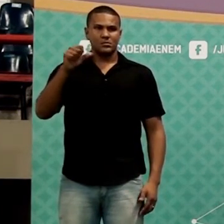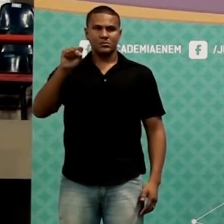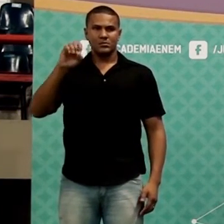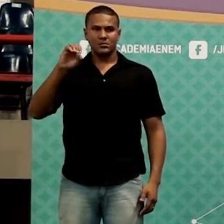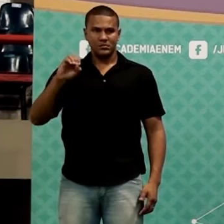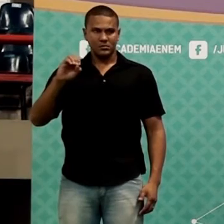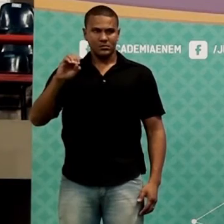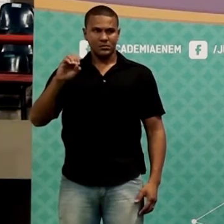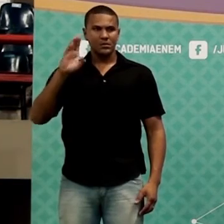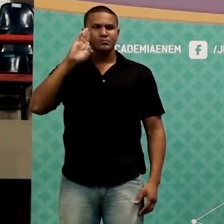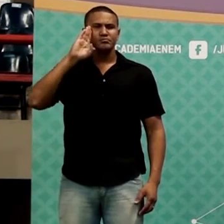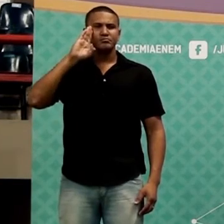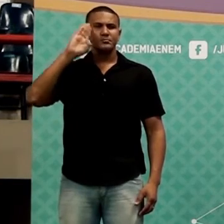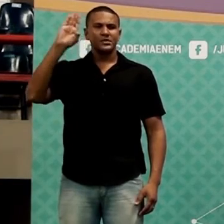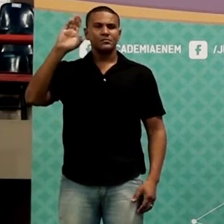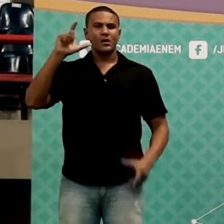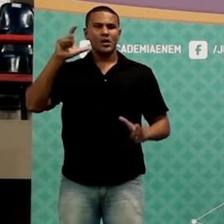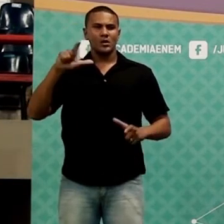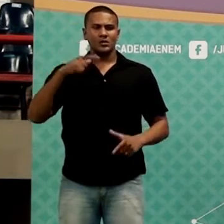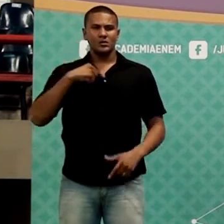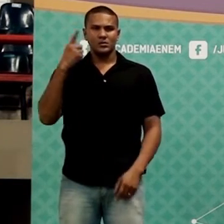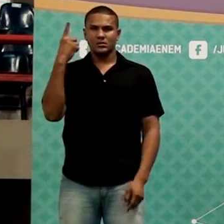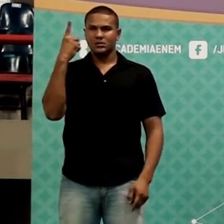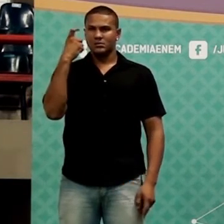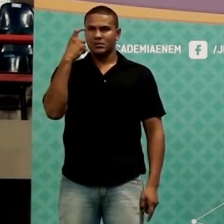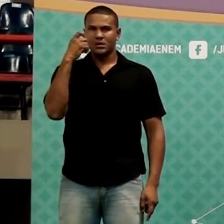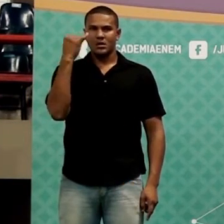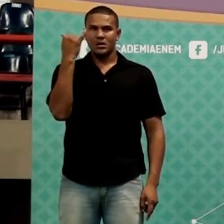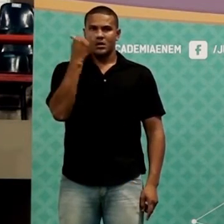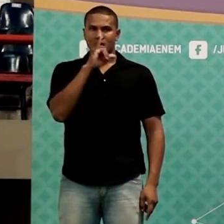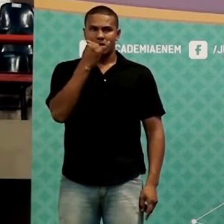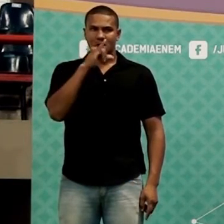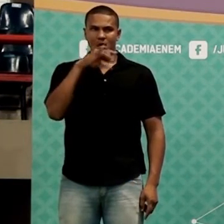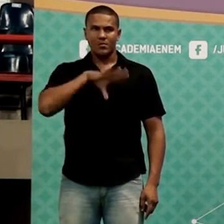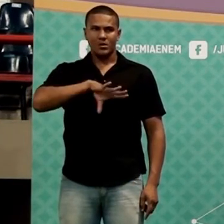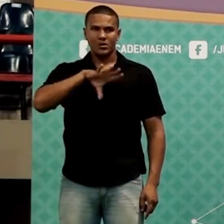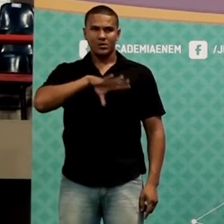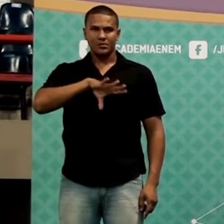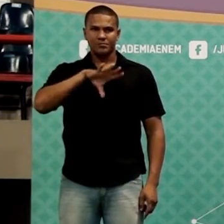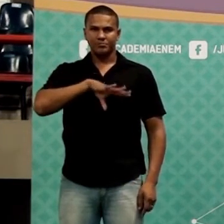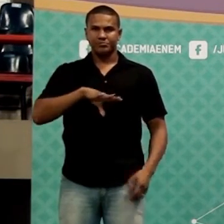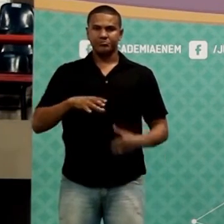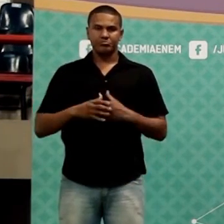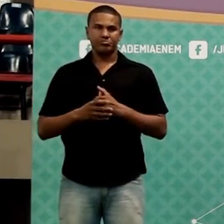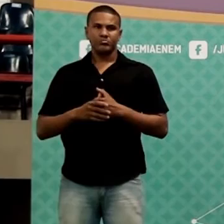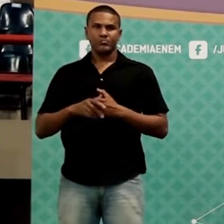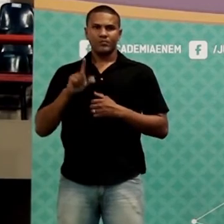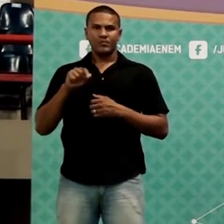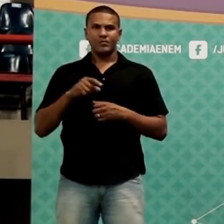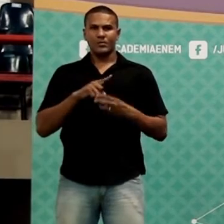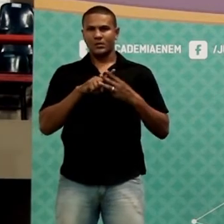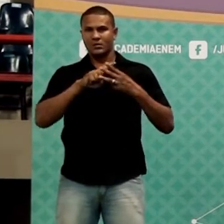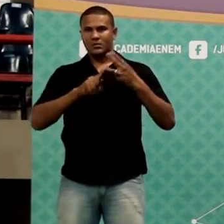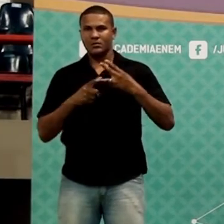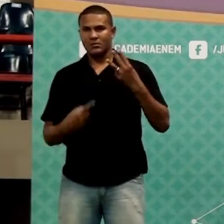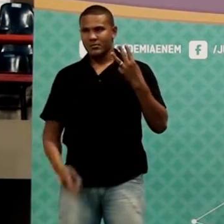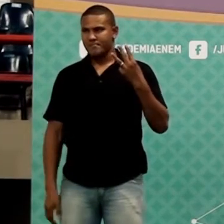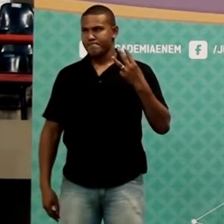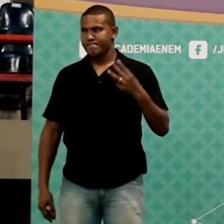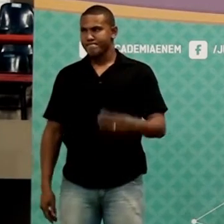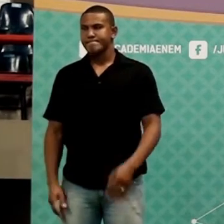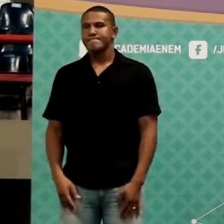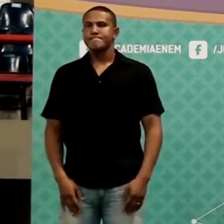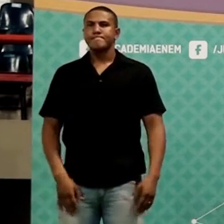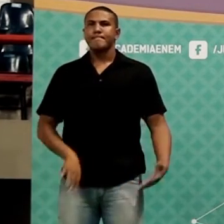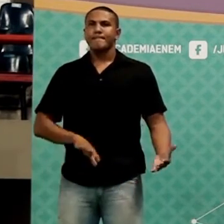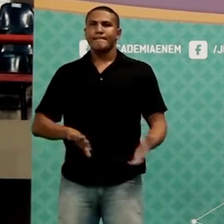Principalmente onde é que ele foi forte? Portugal, Espanha e Itália. São os três países que mais perdurou o Tribunal da Inquisição.